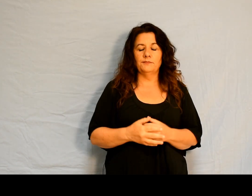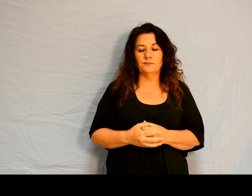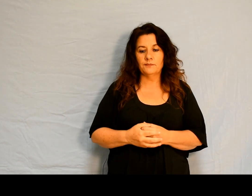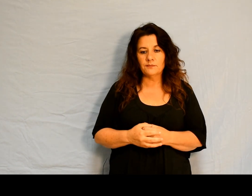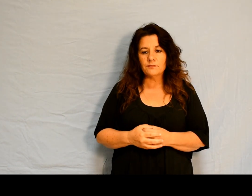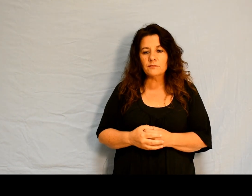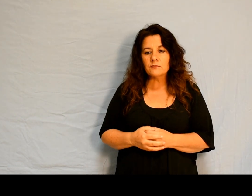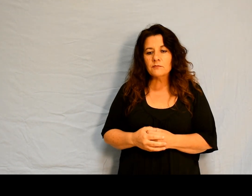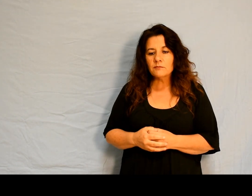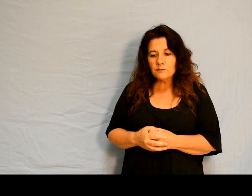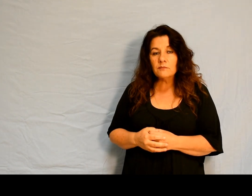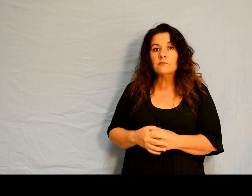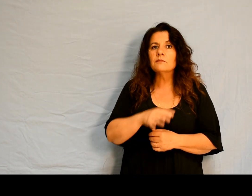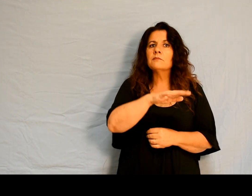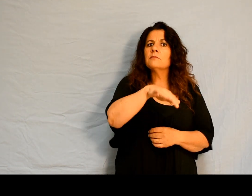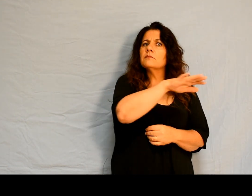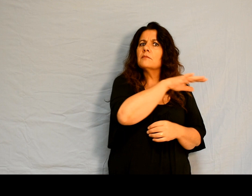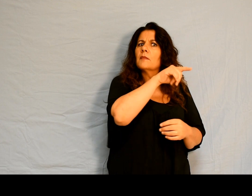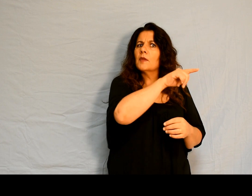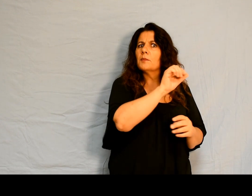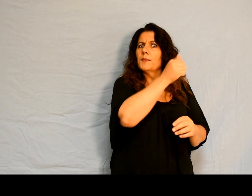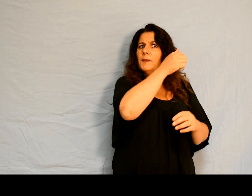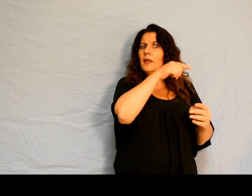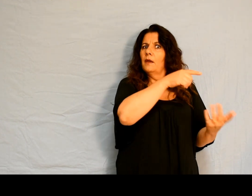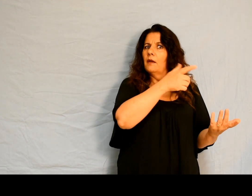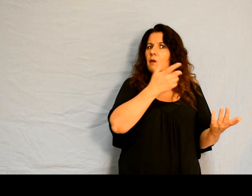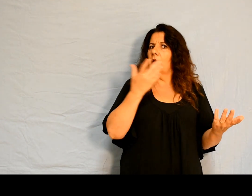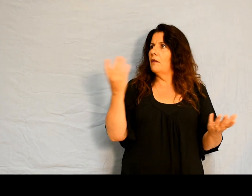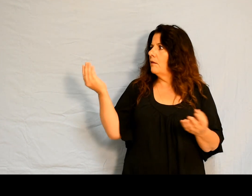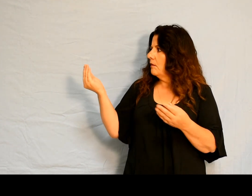En la recevant, ils récriminèrent contre le maître du domaine.